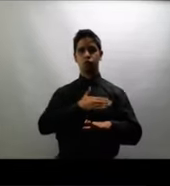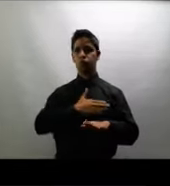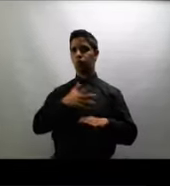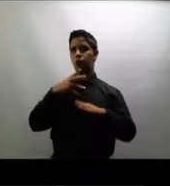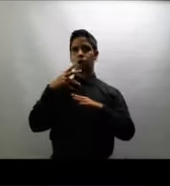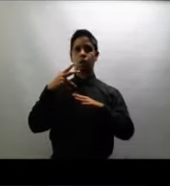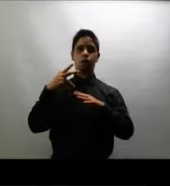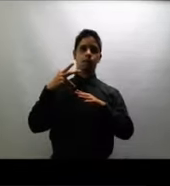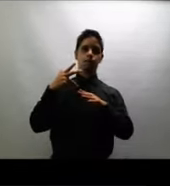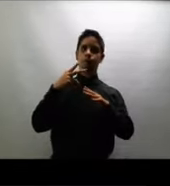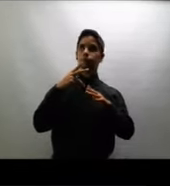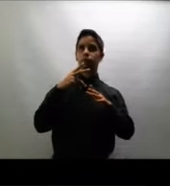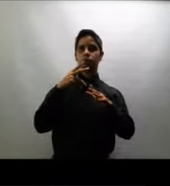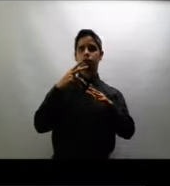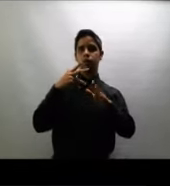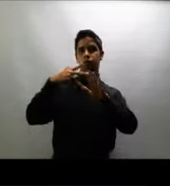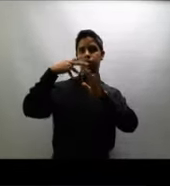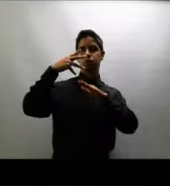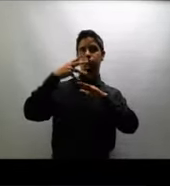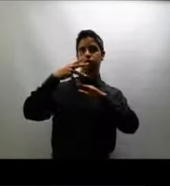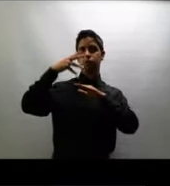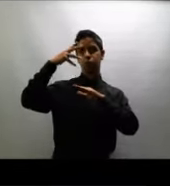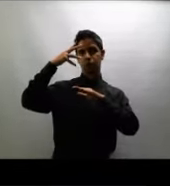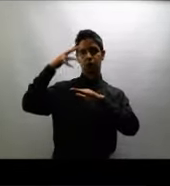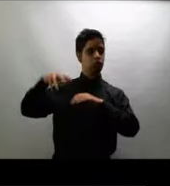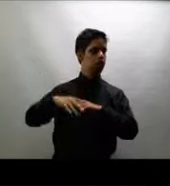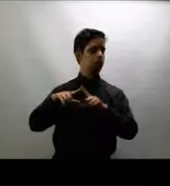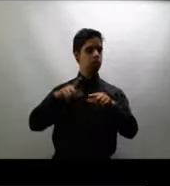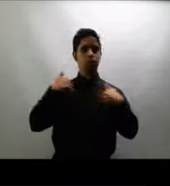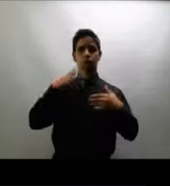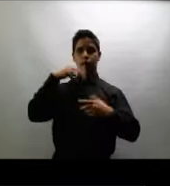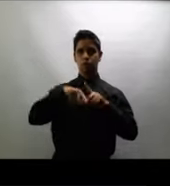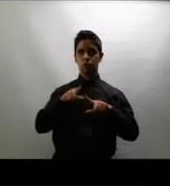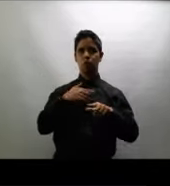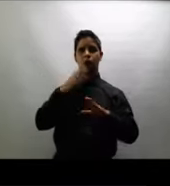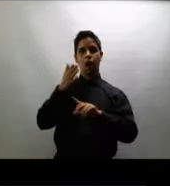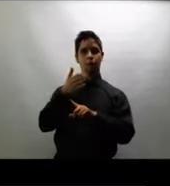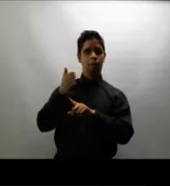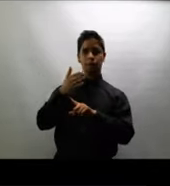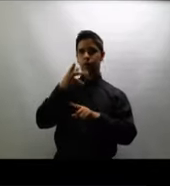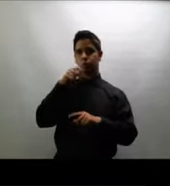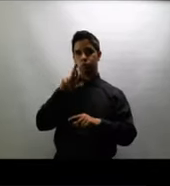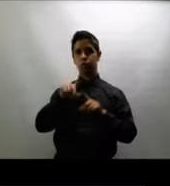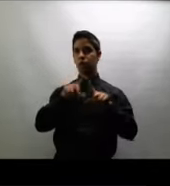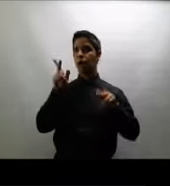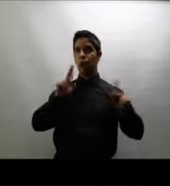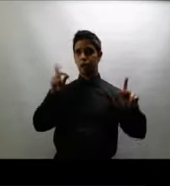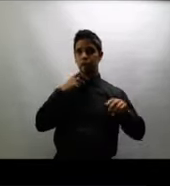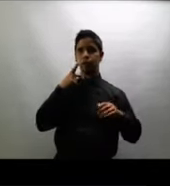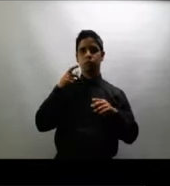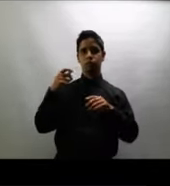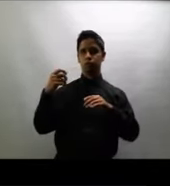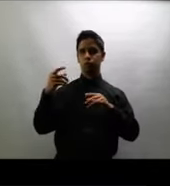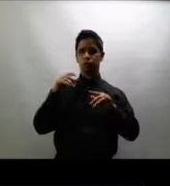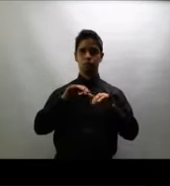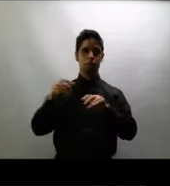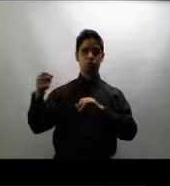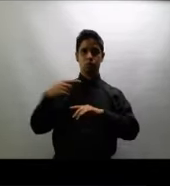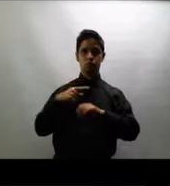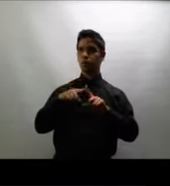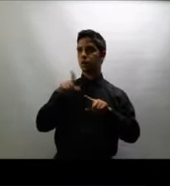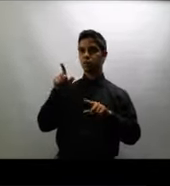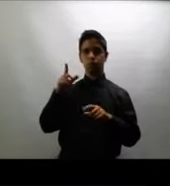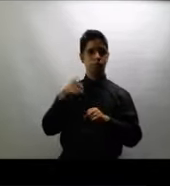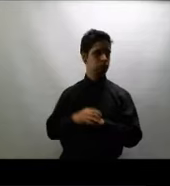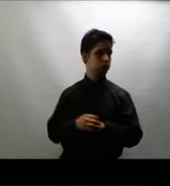manera... No nunca vaya a llegar. Y que tiene la bandera de Puerto Rico sí, allá. Sí, no, porque y me también, escriben. Claro. Hay un ruso que me escribió. Me encanta tu música. En